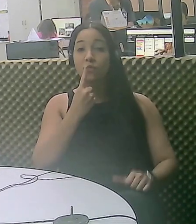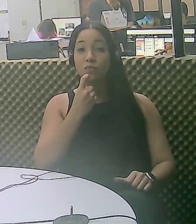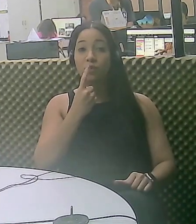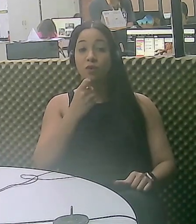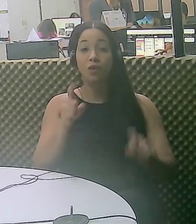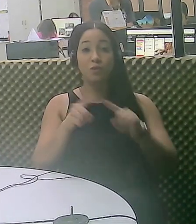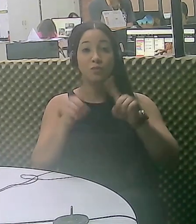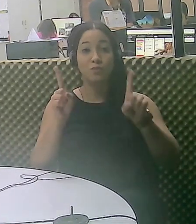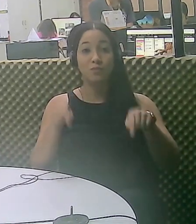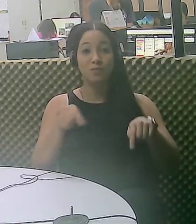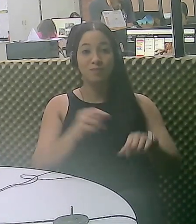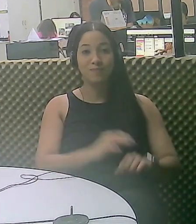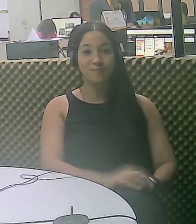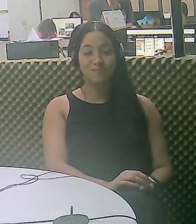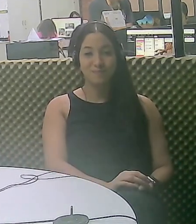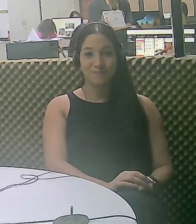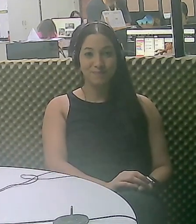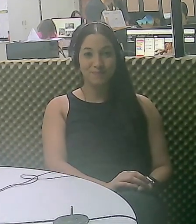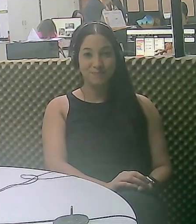do servidor.